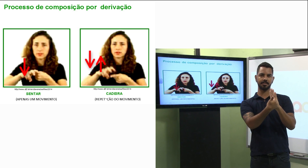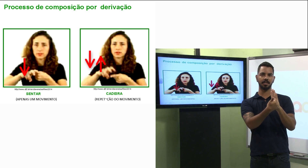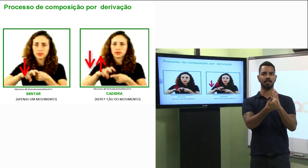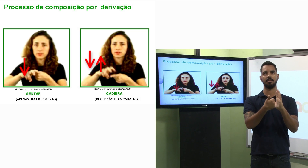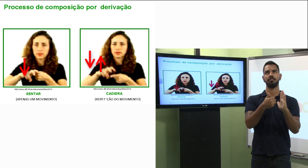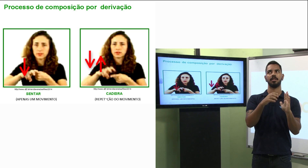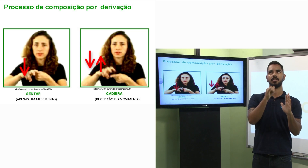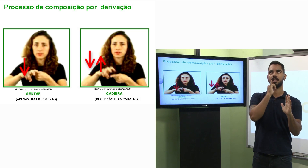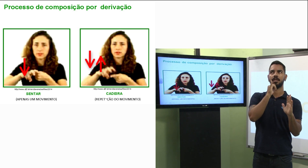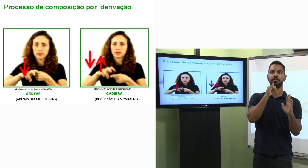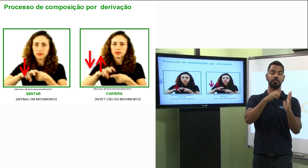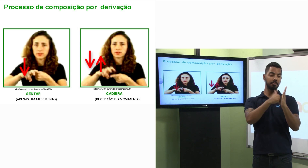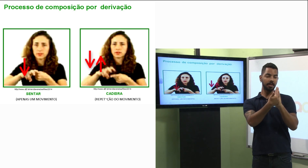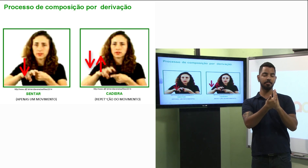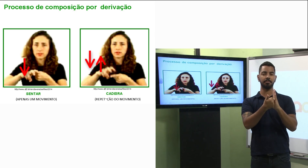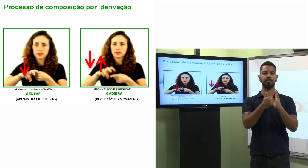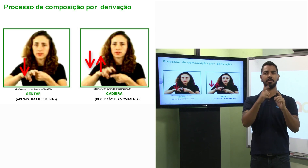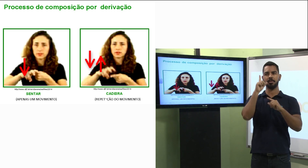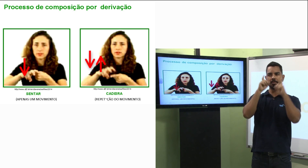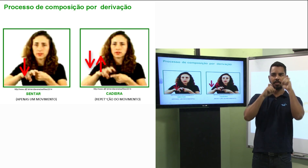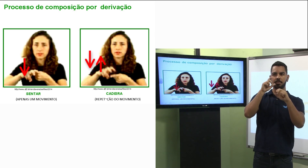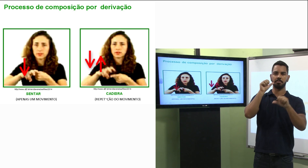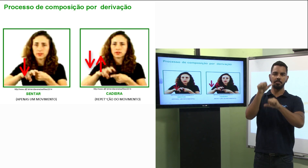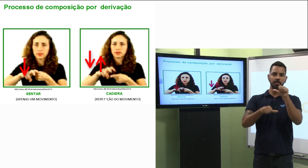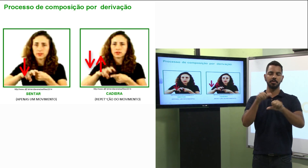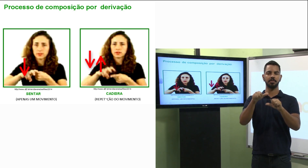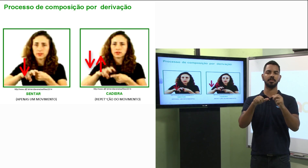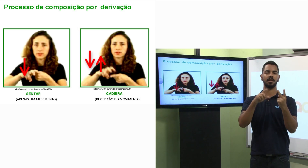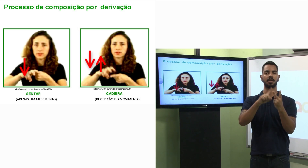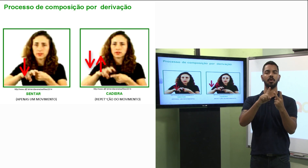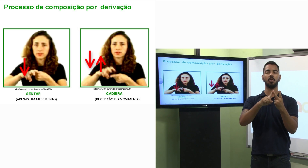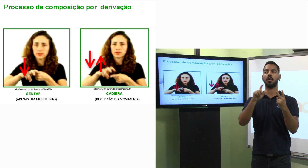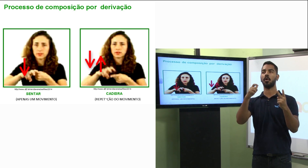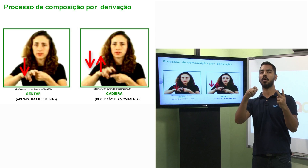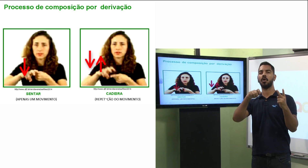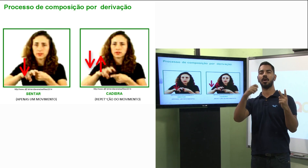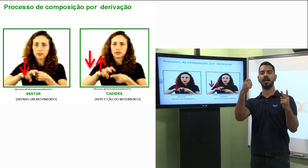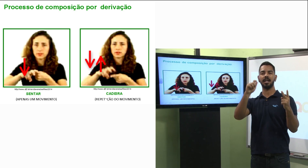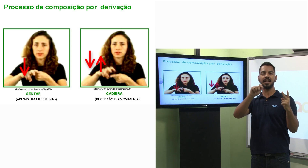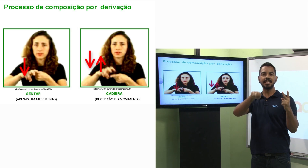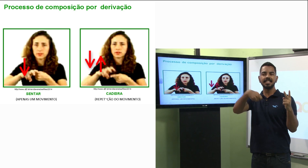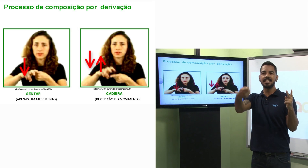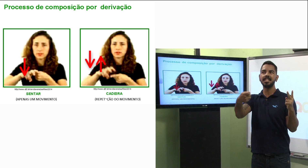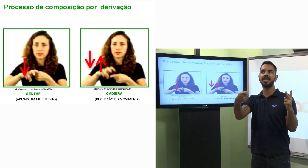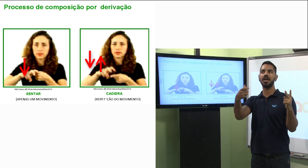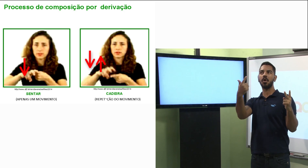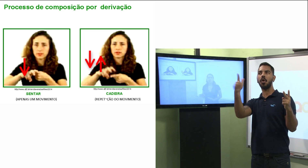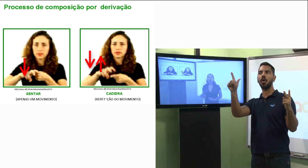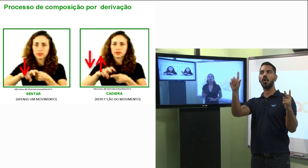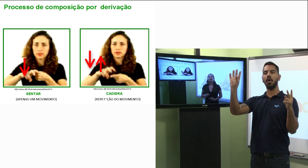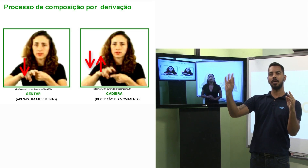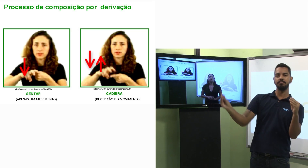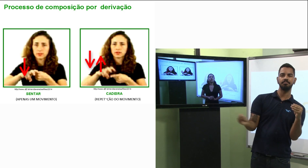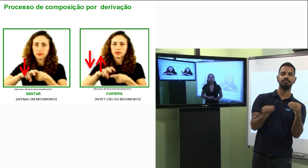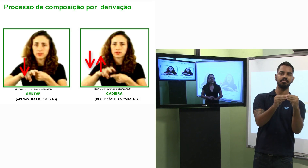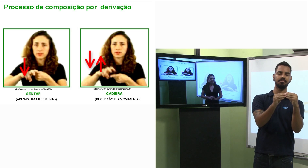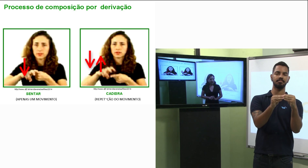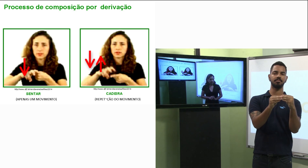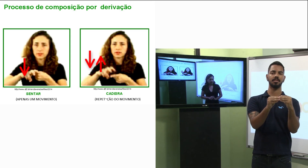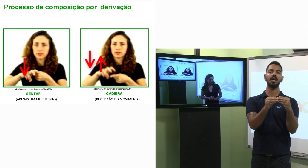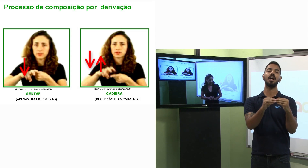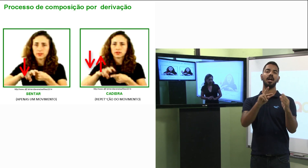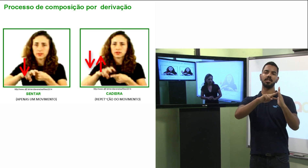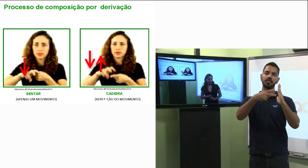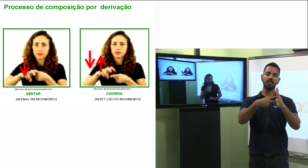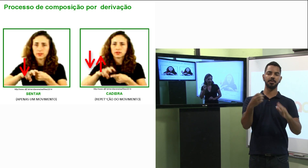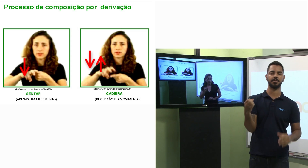facial, ou incorporação de outro sinal para produzir um segundo significado para este sinal. No